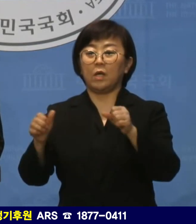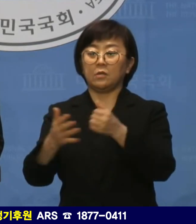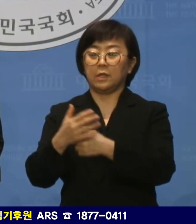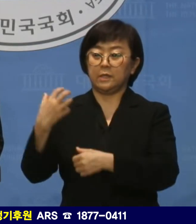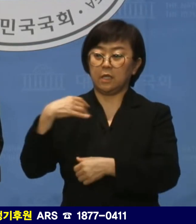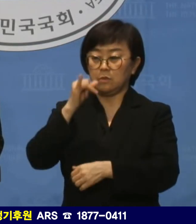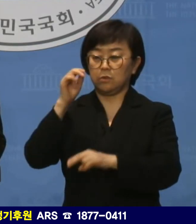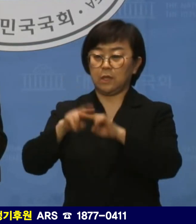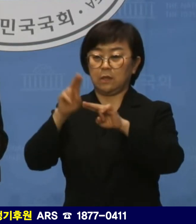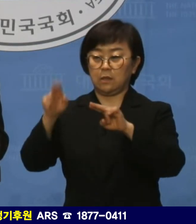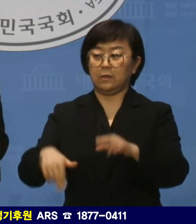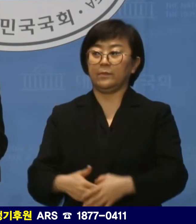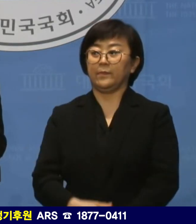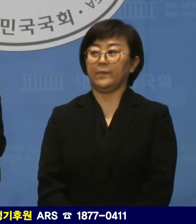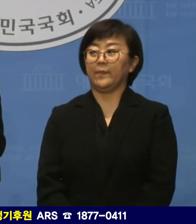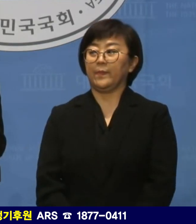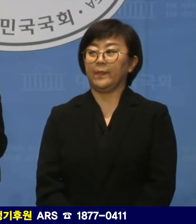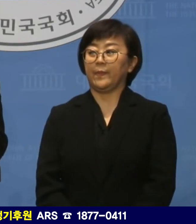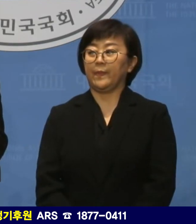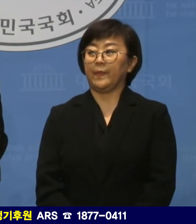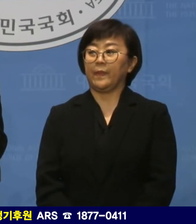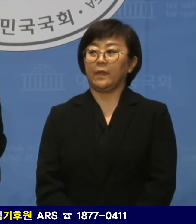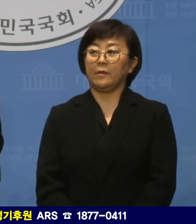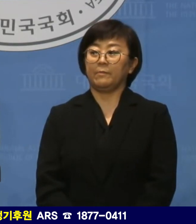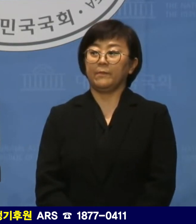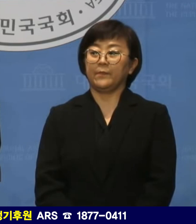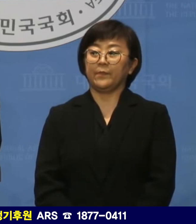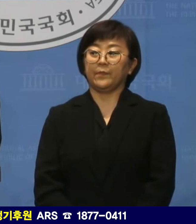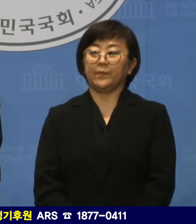책임지고 사퇴하십시오.